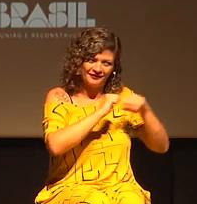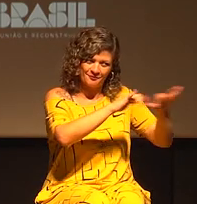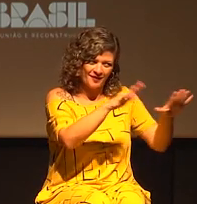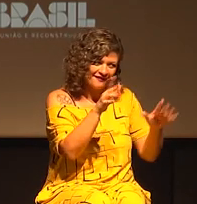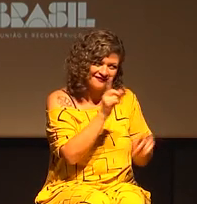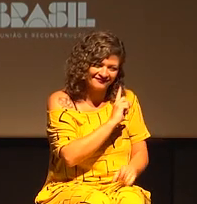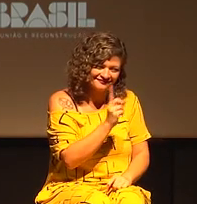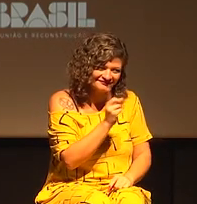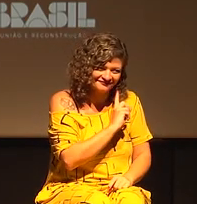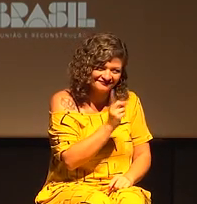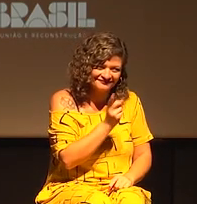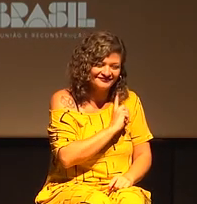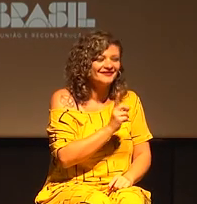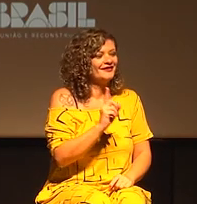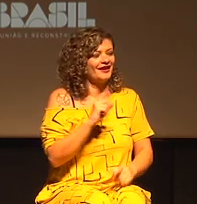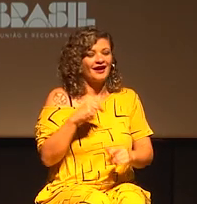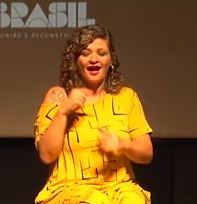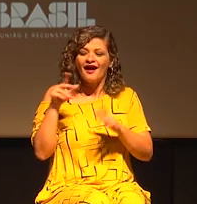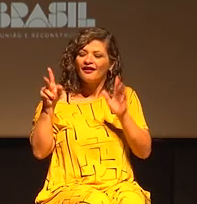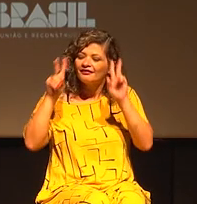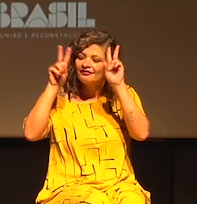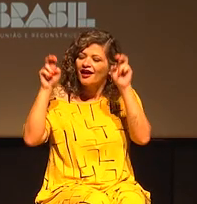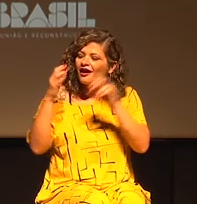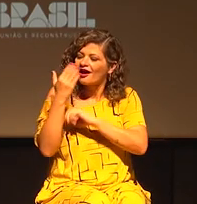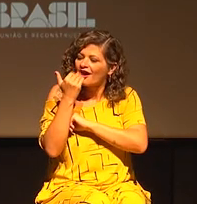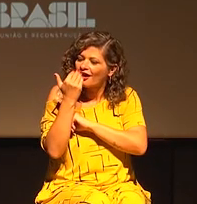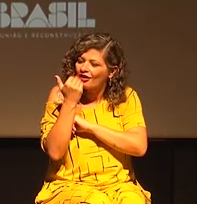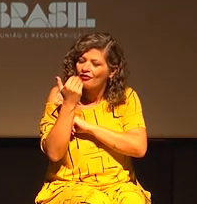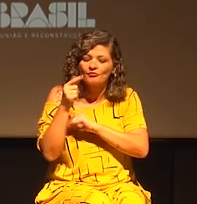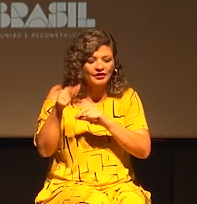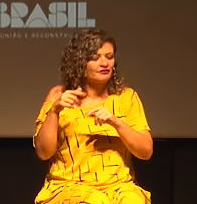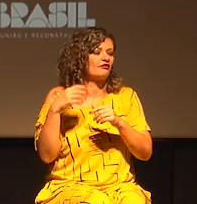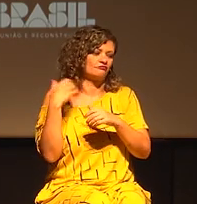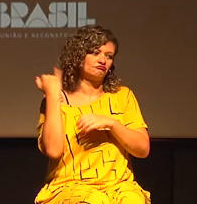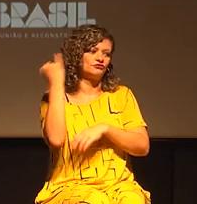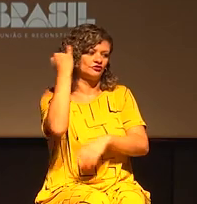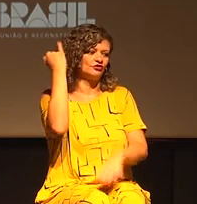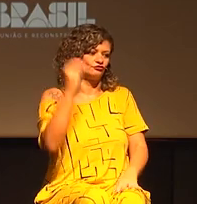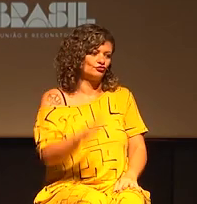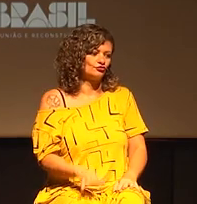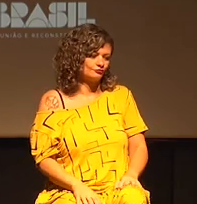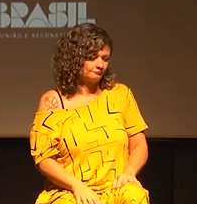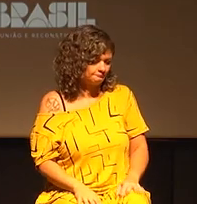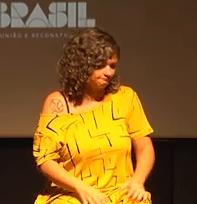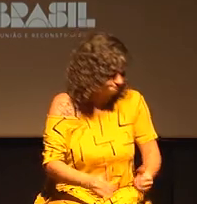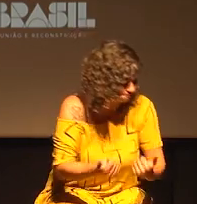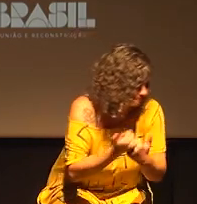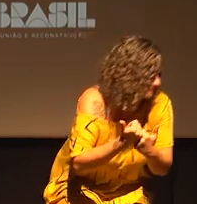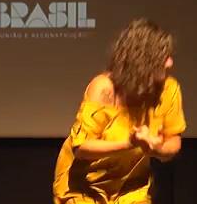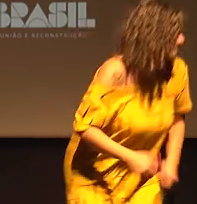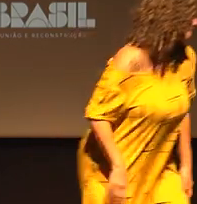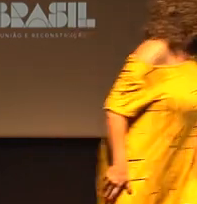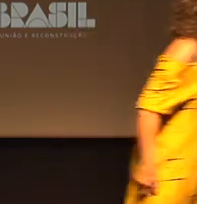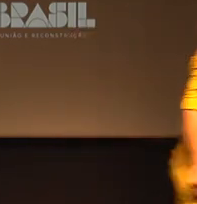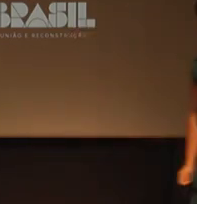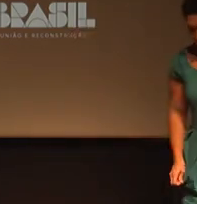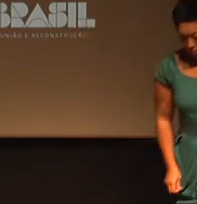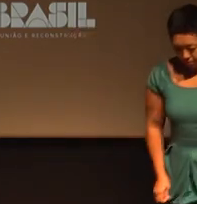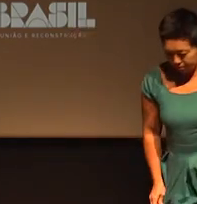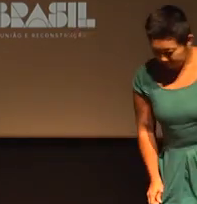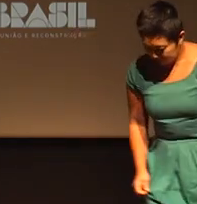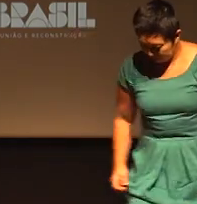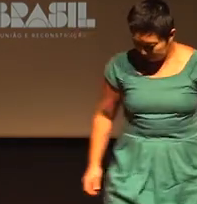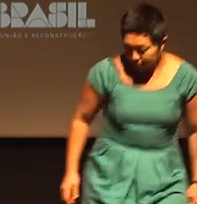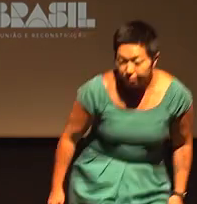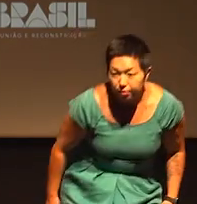pandemia esse processo de alimentação como um todo Obrigada mãe qual